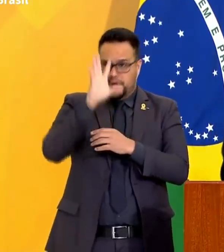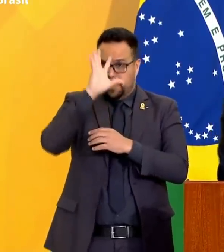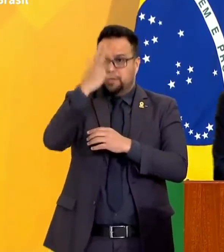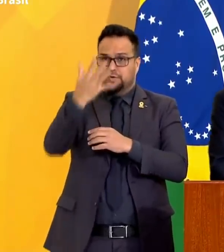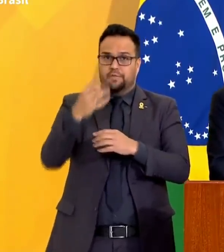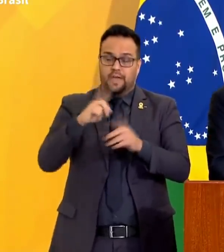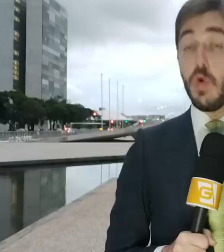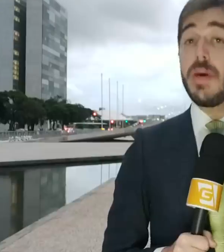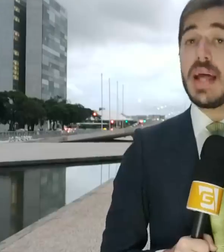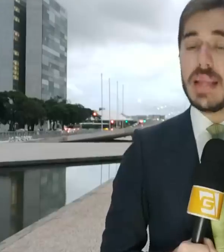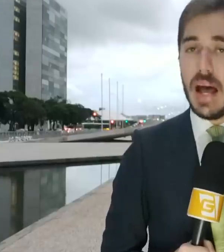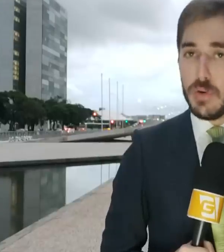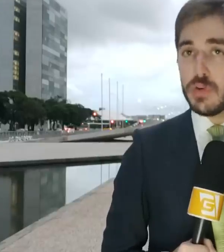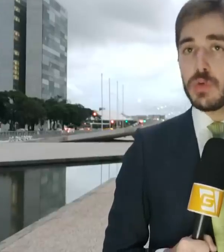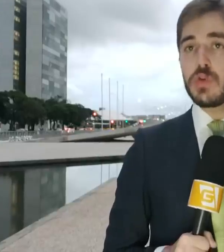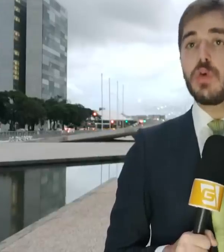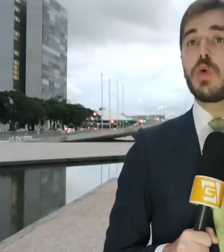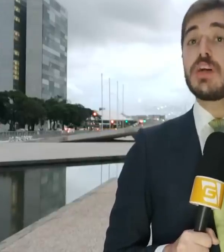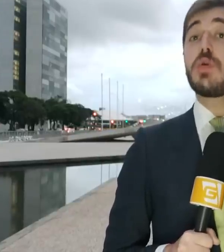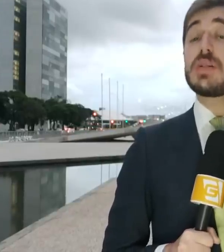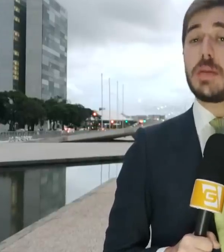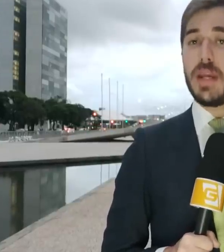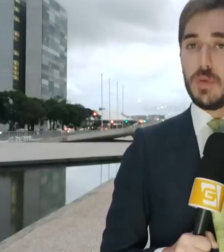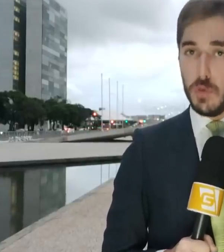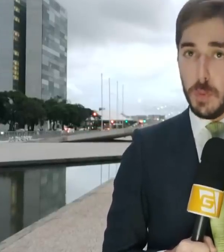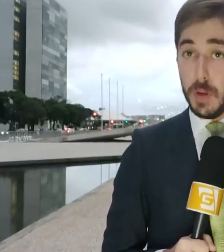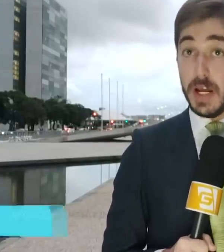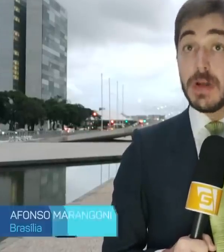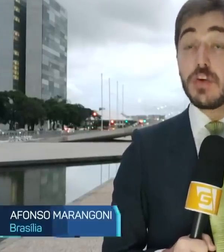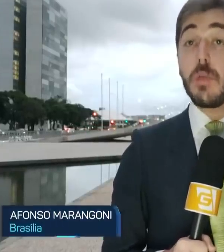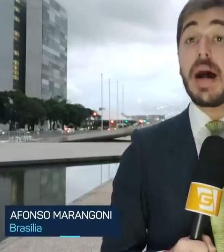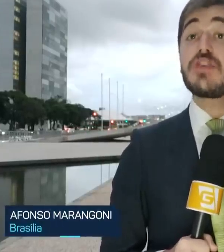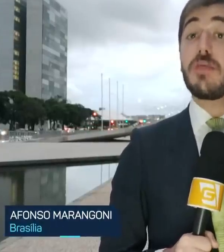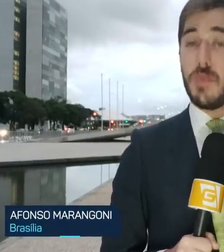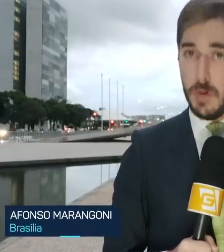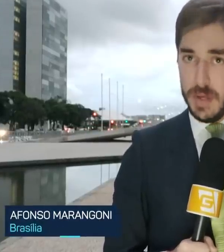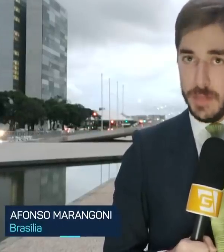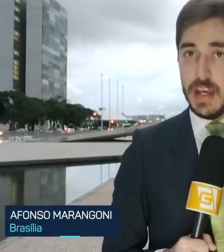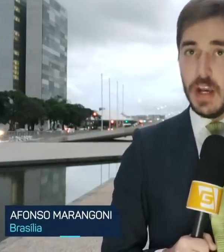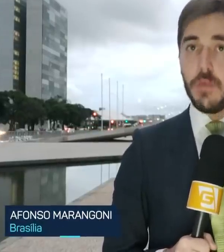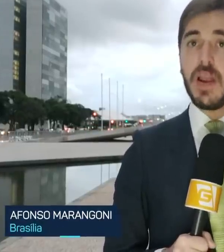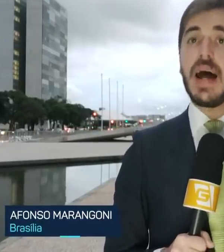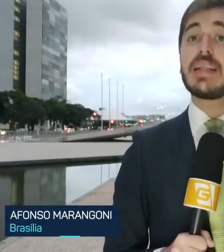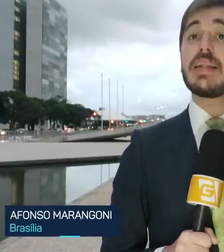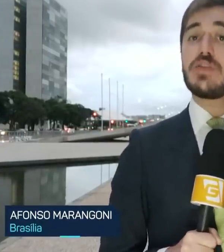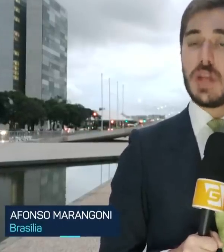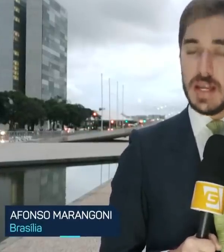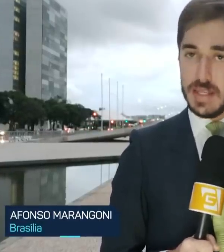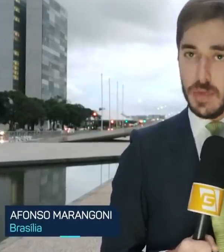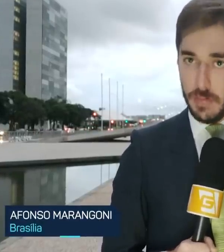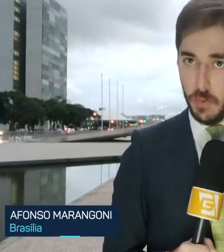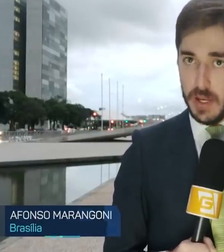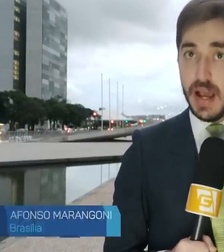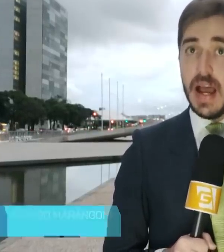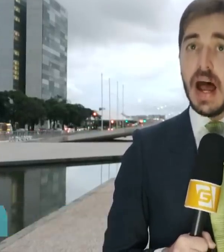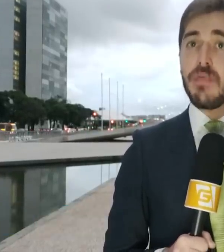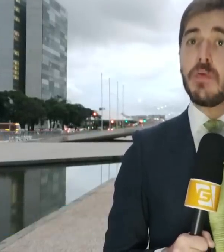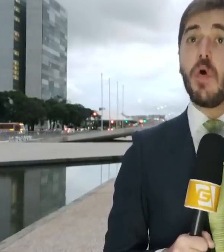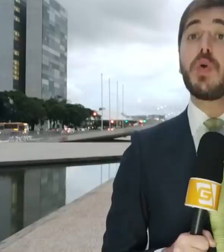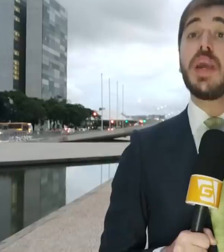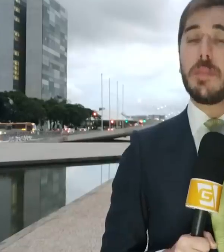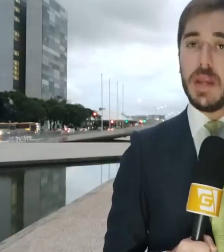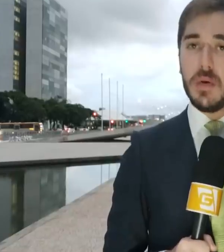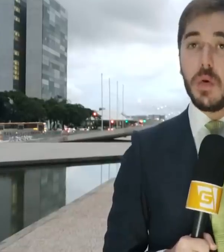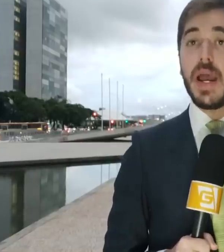da desoneração da folha o mandatário discursou durante o lançamento de um programa de combate à fome e ao falar da desoneração da